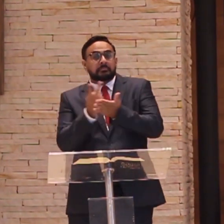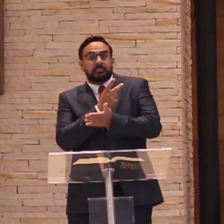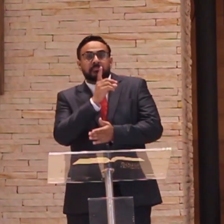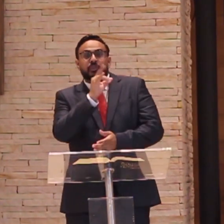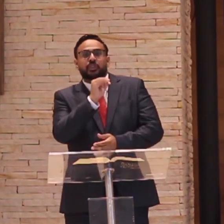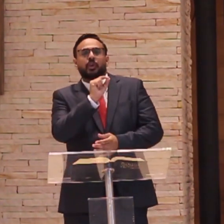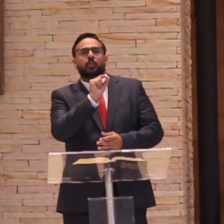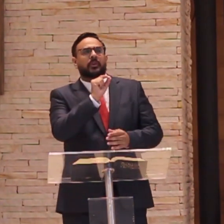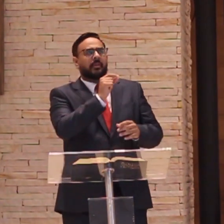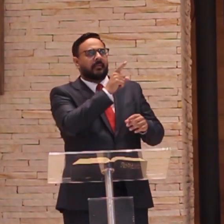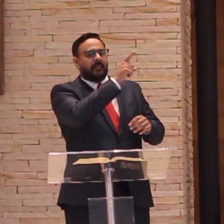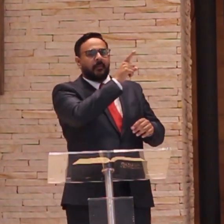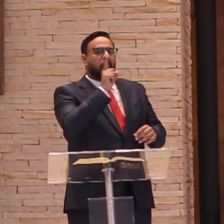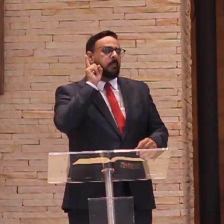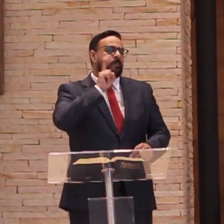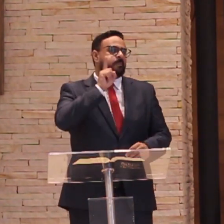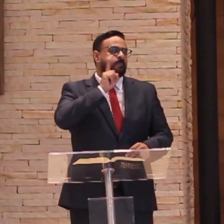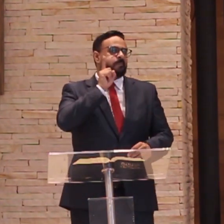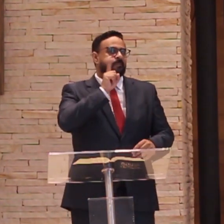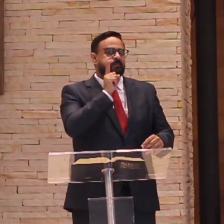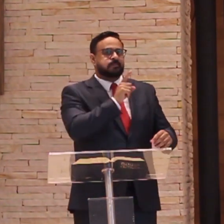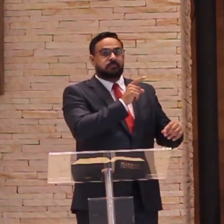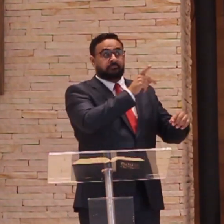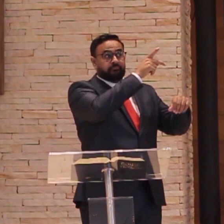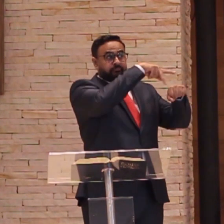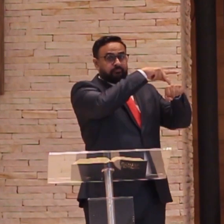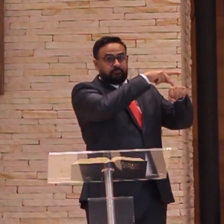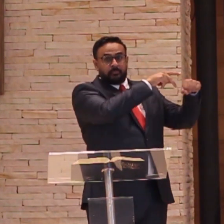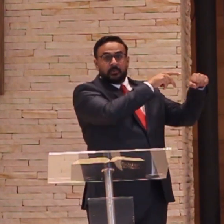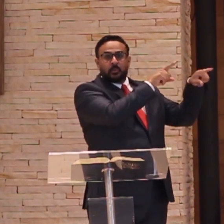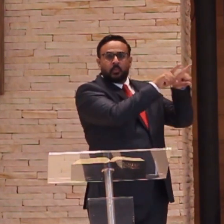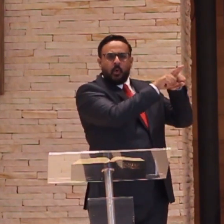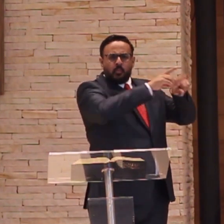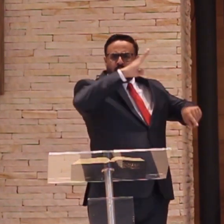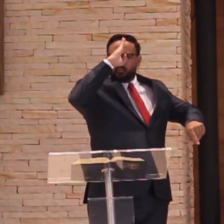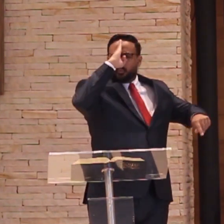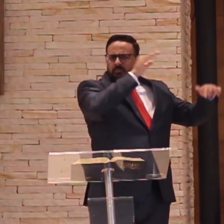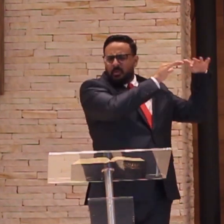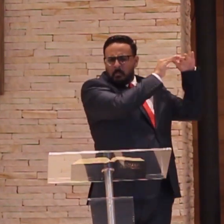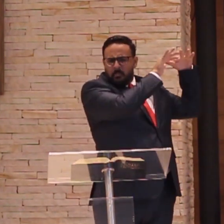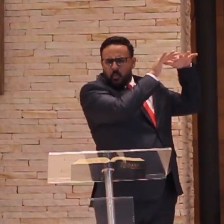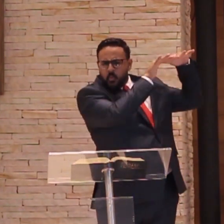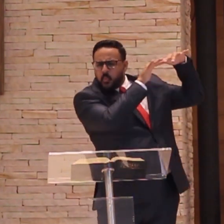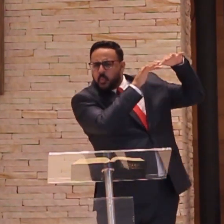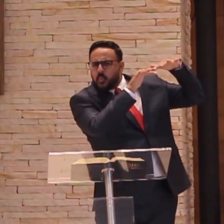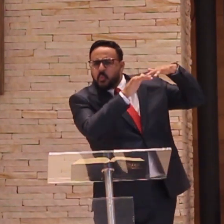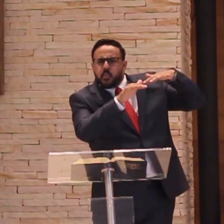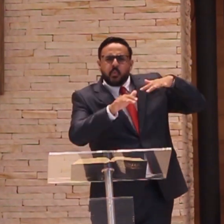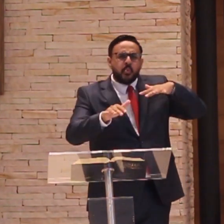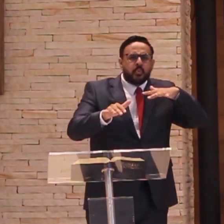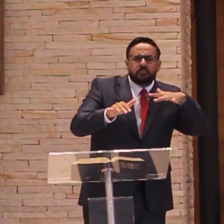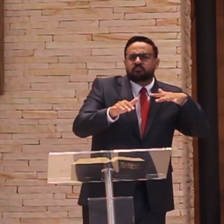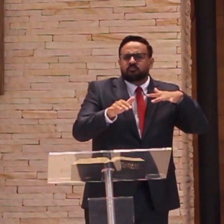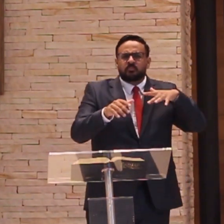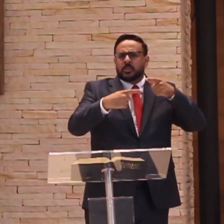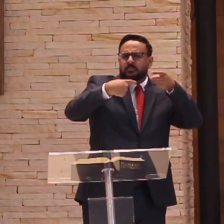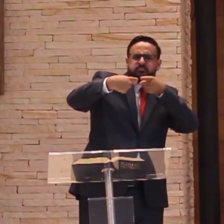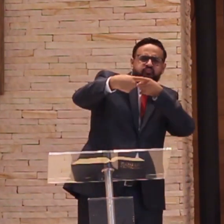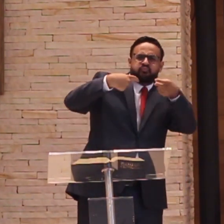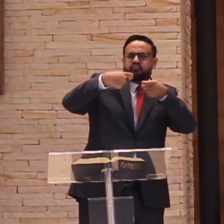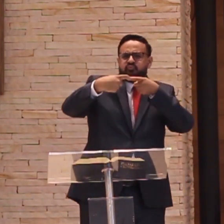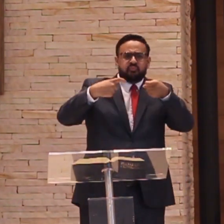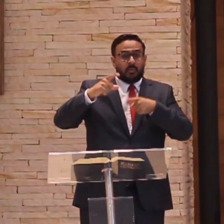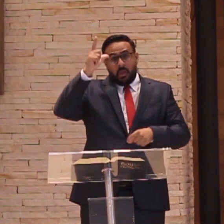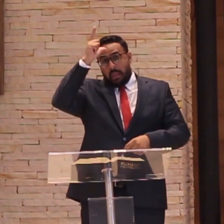presa, mas não coloque ela para fazer serviços forçados. Foi então que os soldados vindo dos Estados